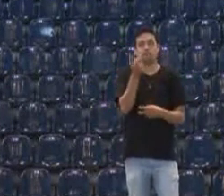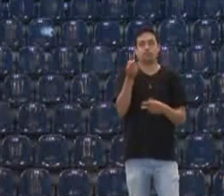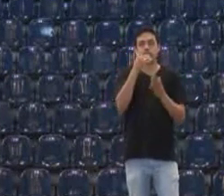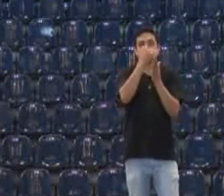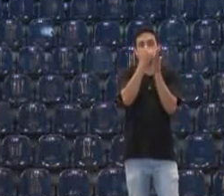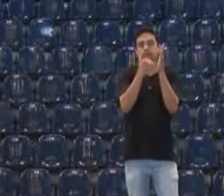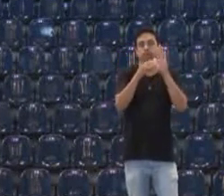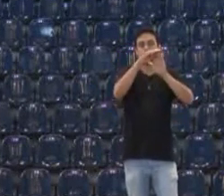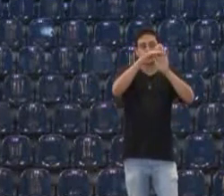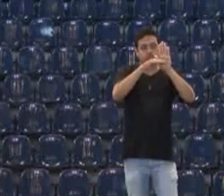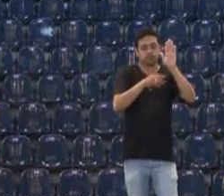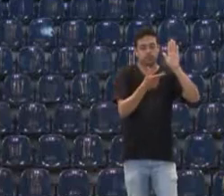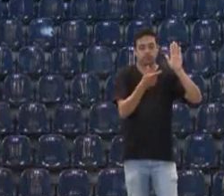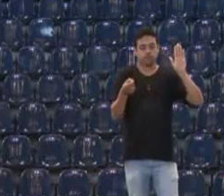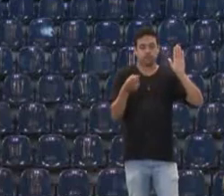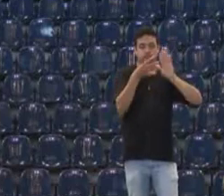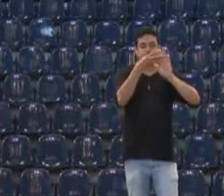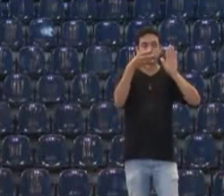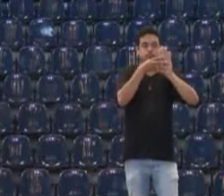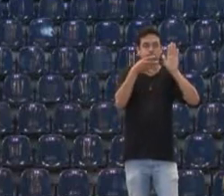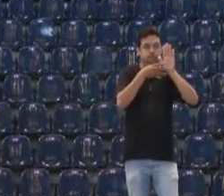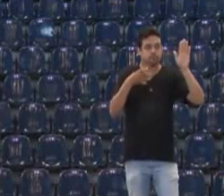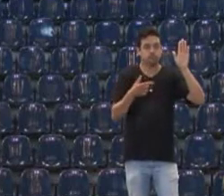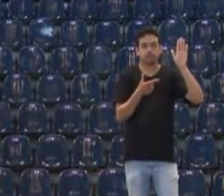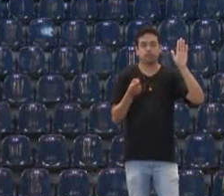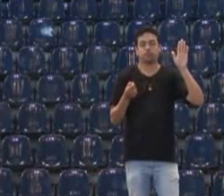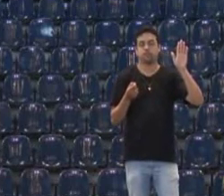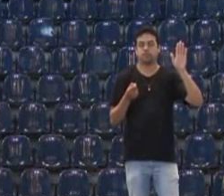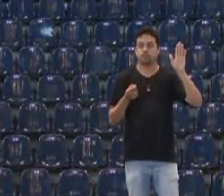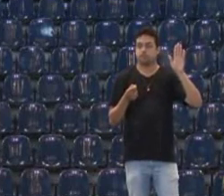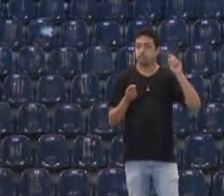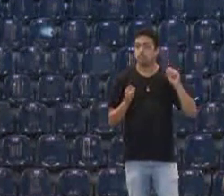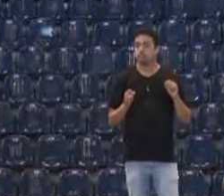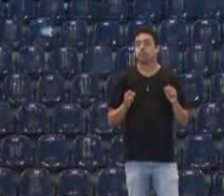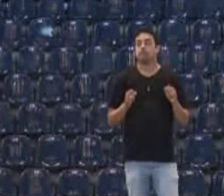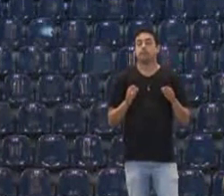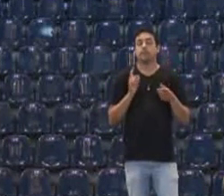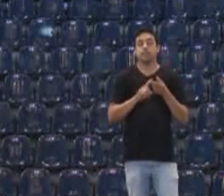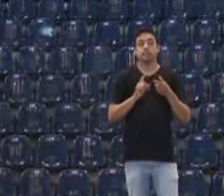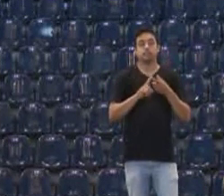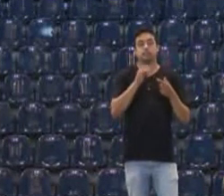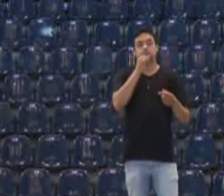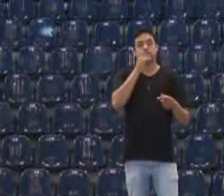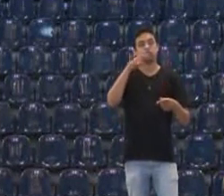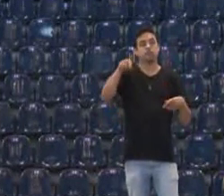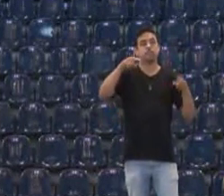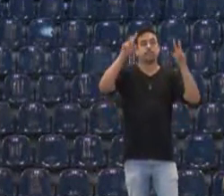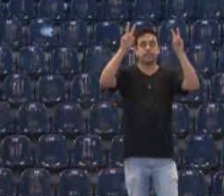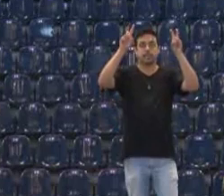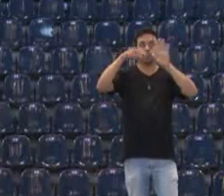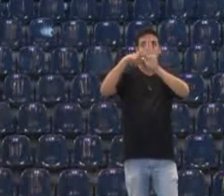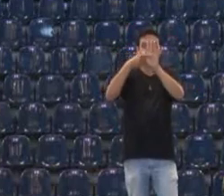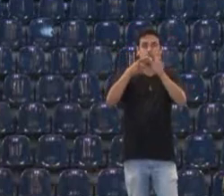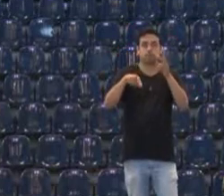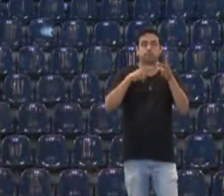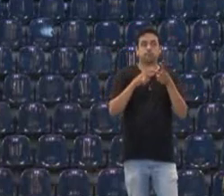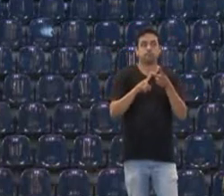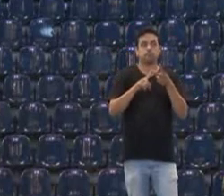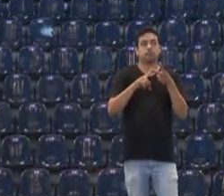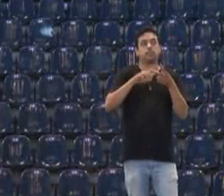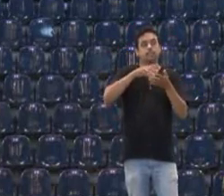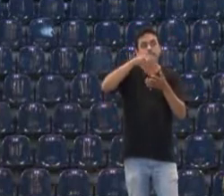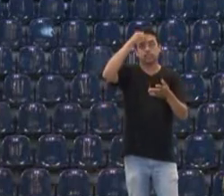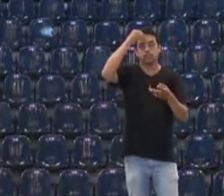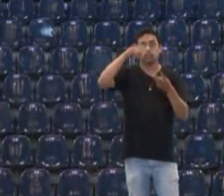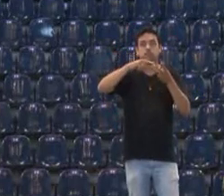linhas. No mínimo 20 linhas. Olha só, vocês vão apresentar um tema, vão apresentar uma